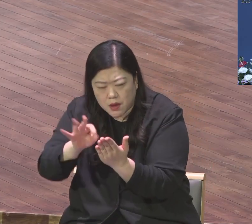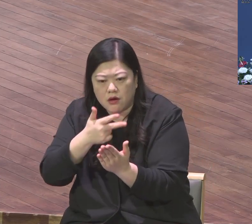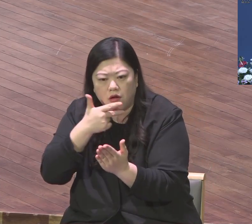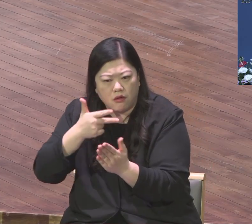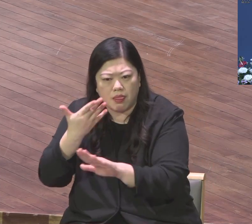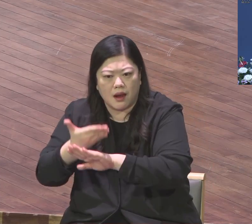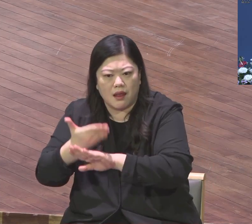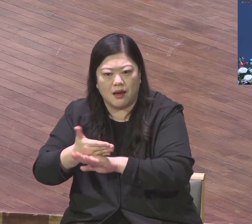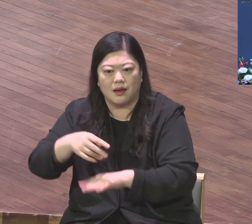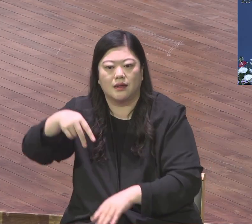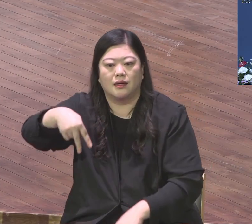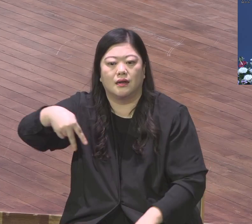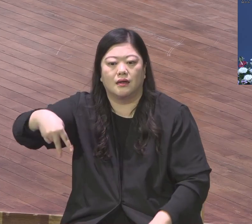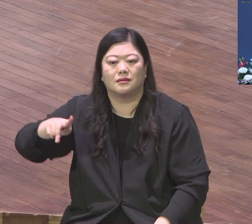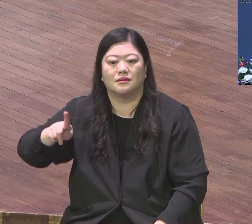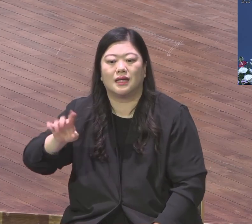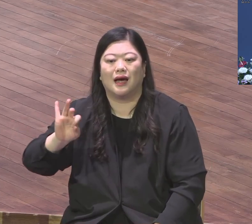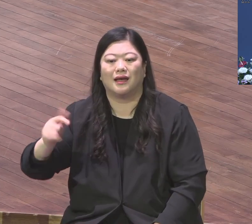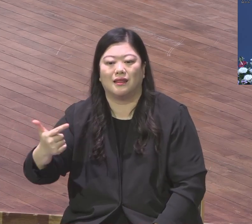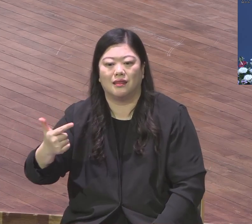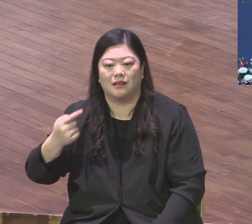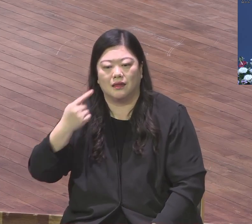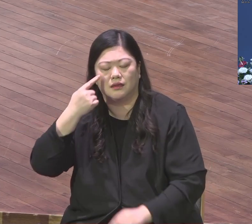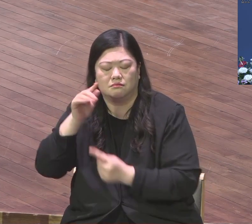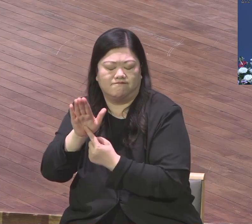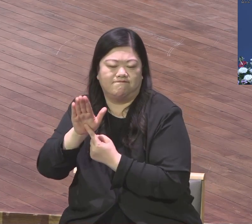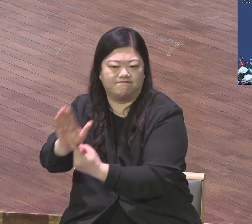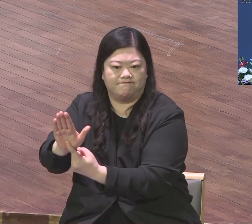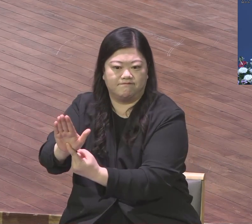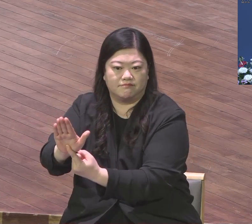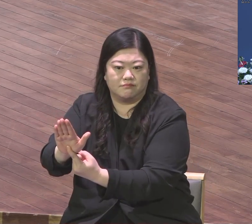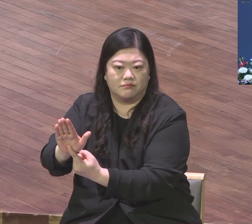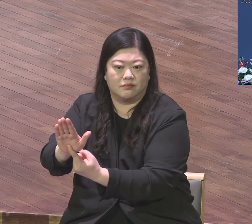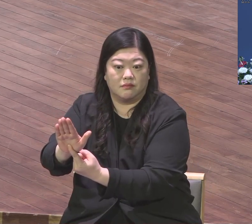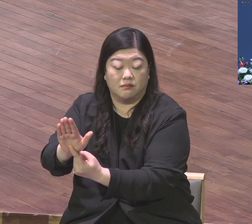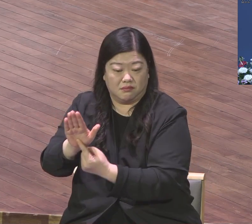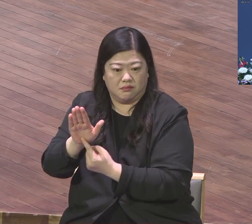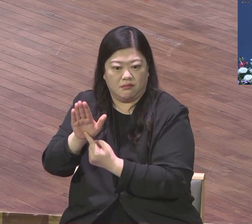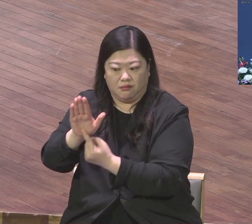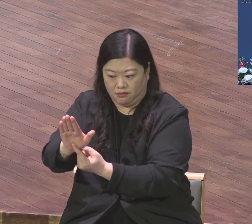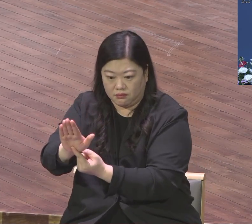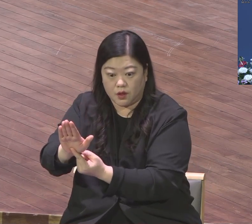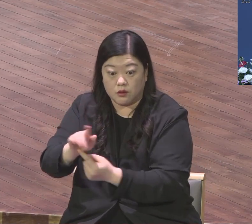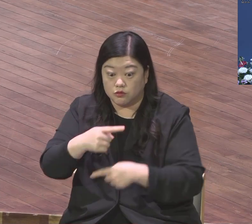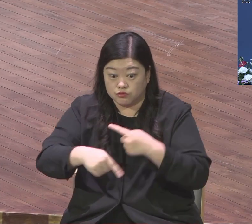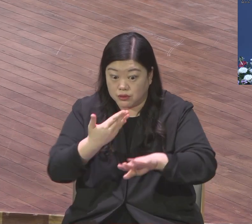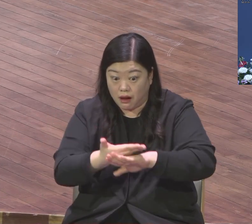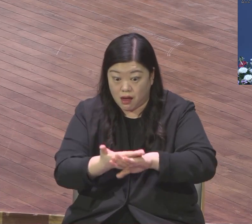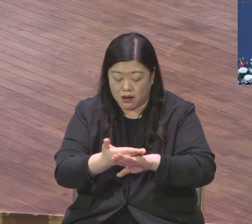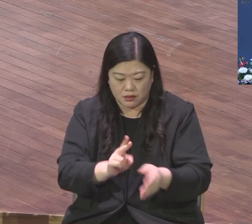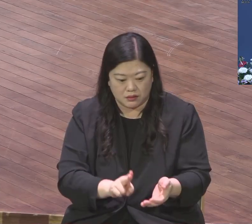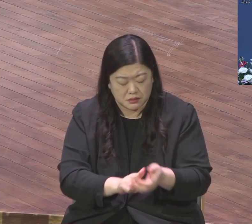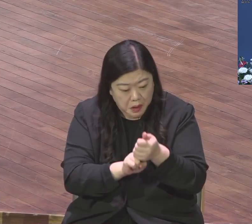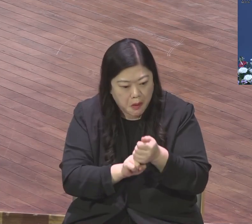기적이라고 하지 않고 사인, 그렇게 표현했는데 헬라말로 세메이온, 이 말은